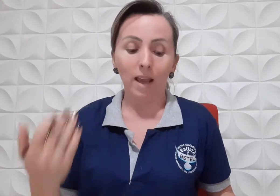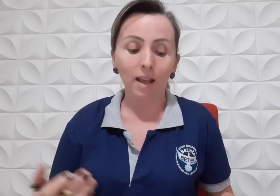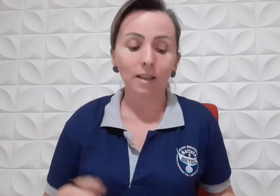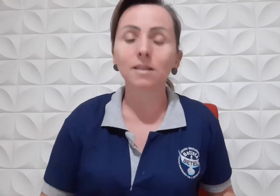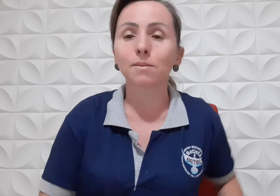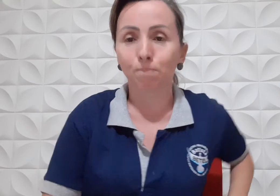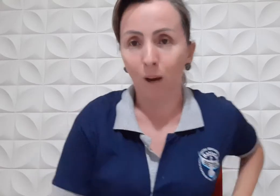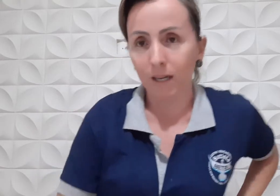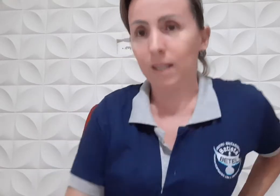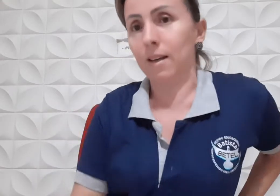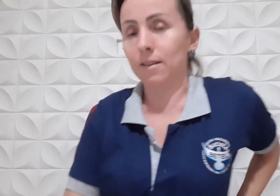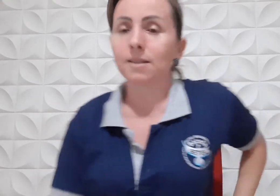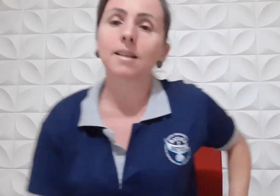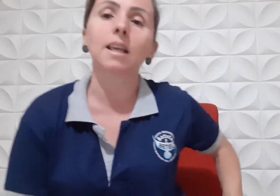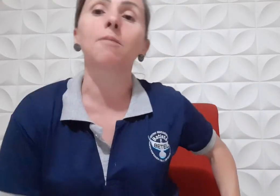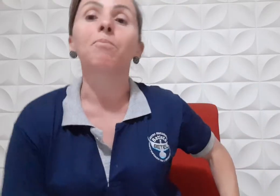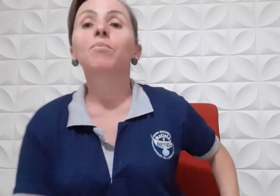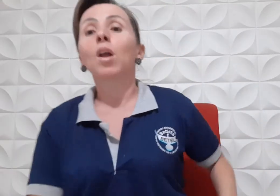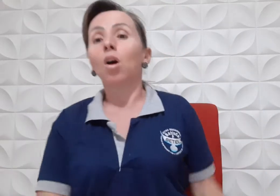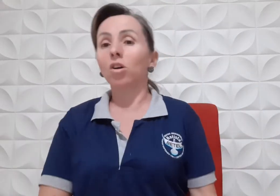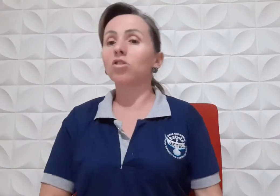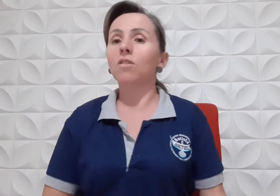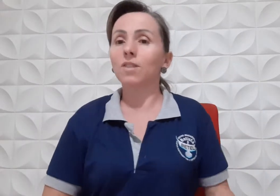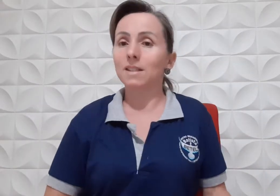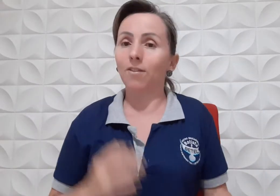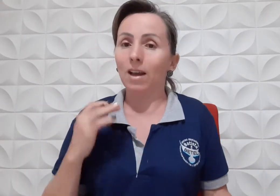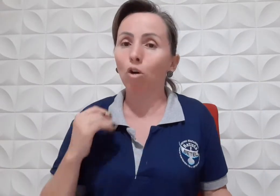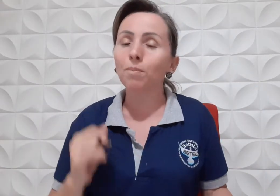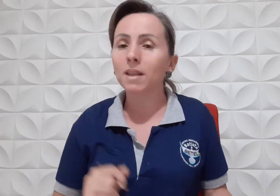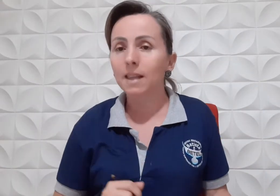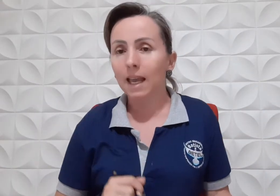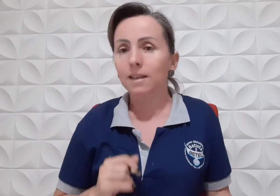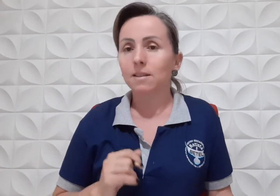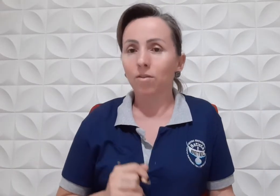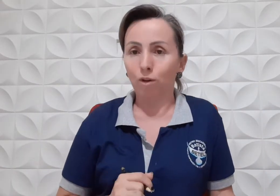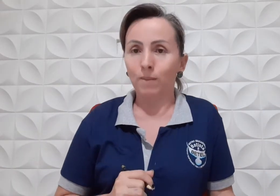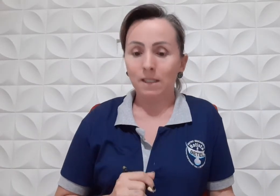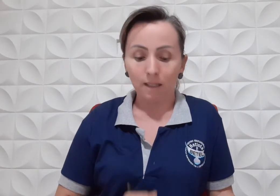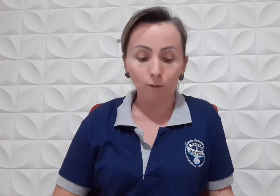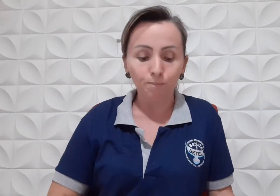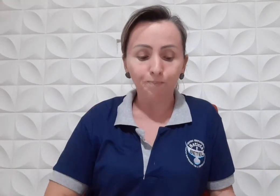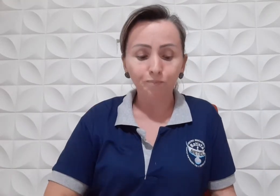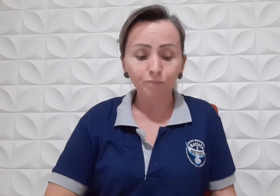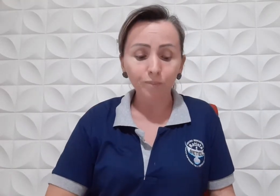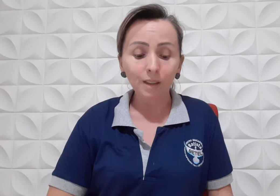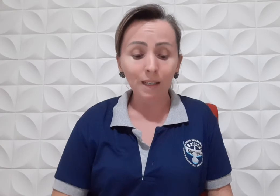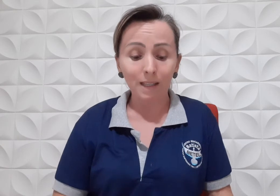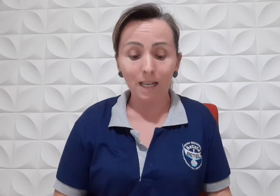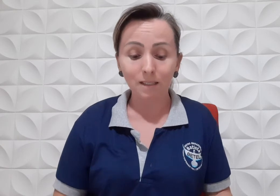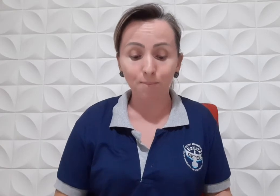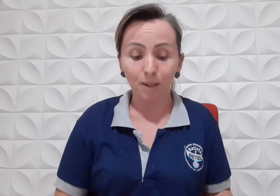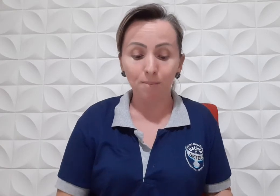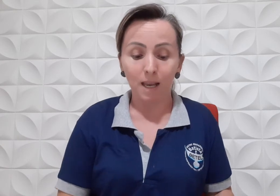e Espanha. Sim, onde que você vai obter essa informação? Nesse